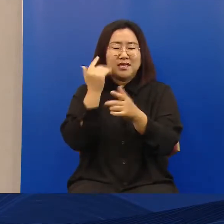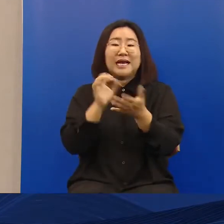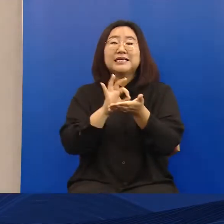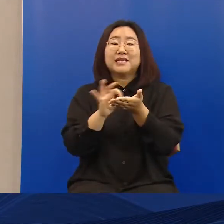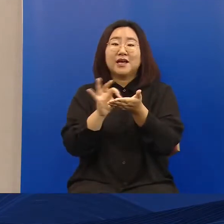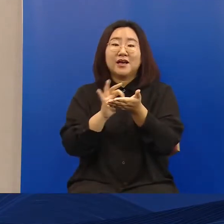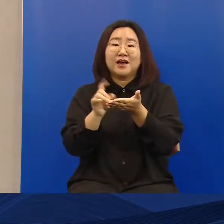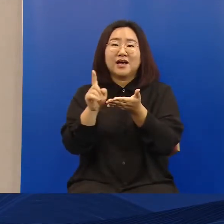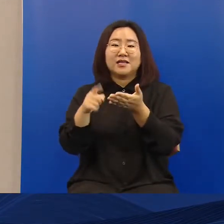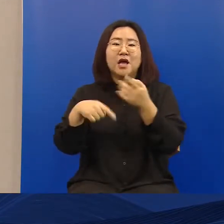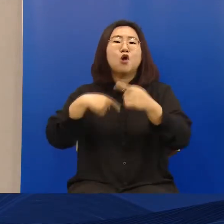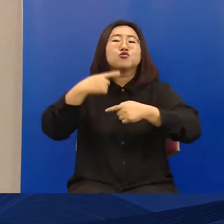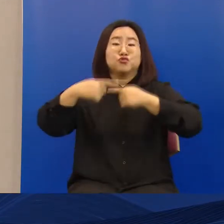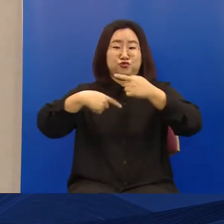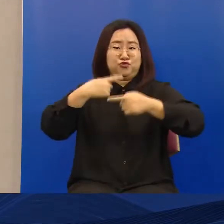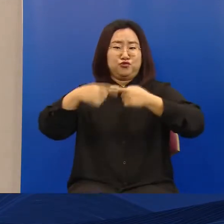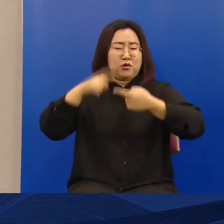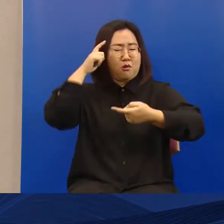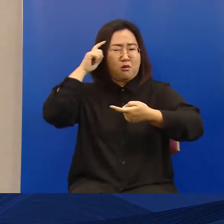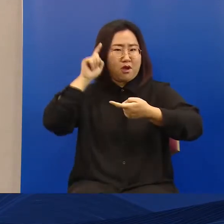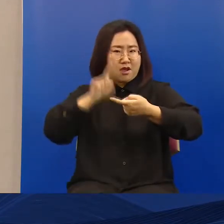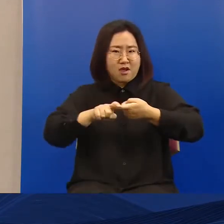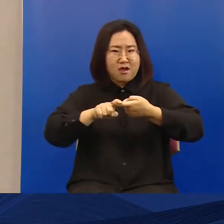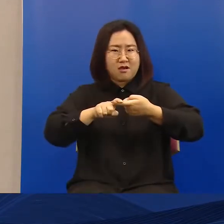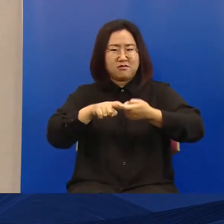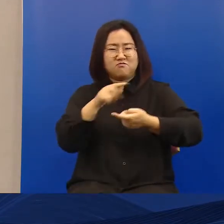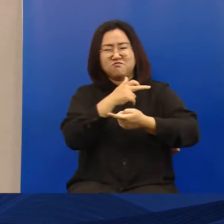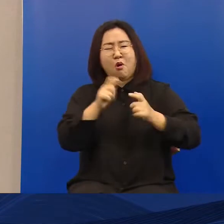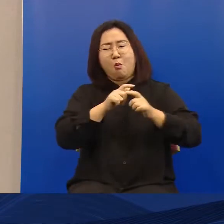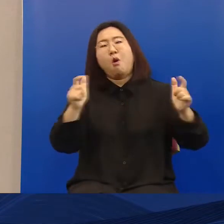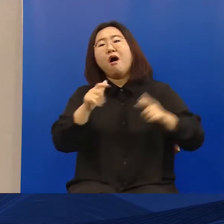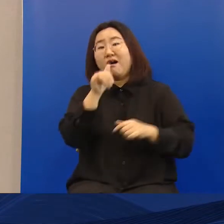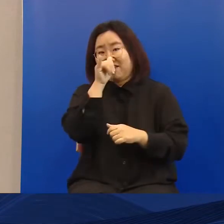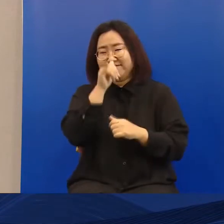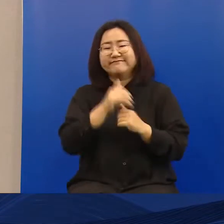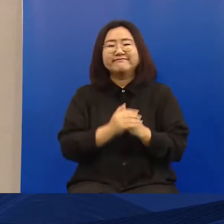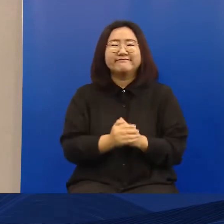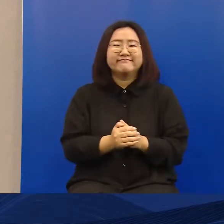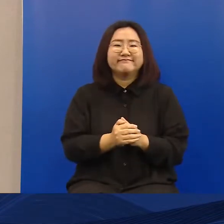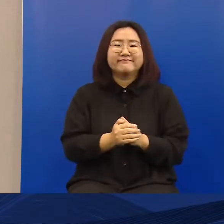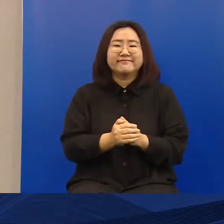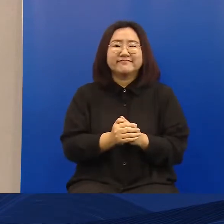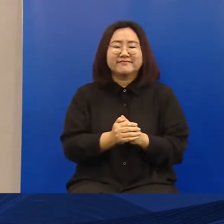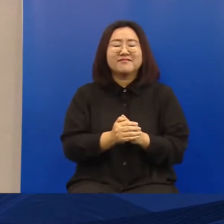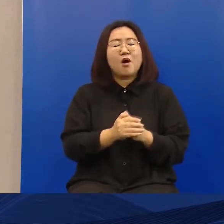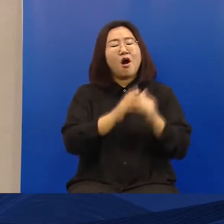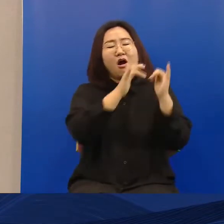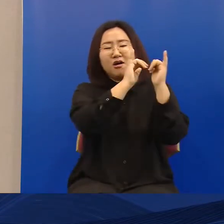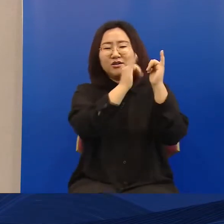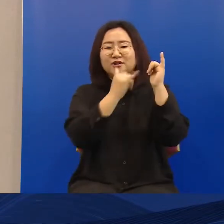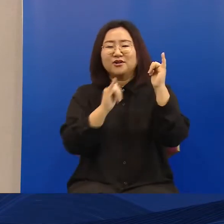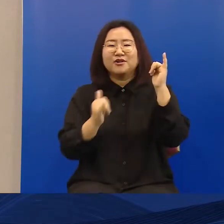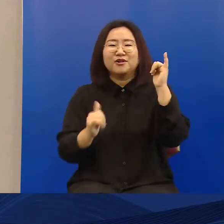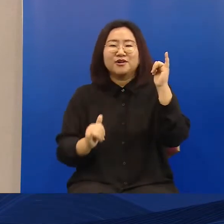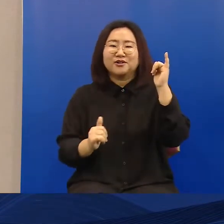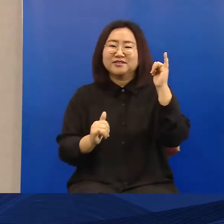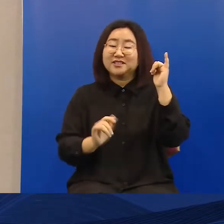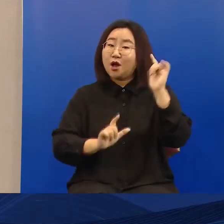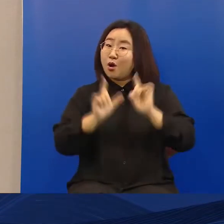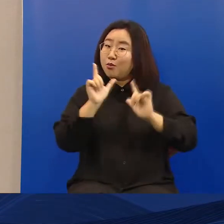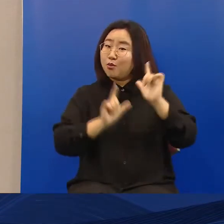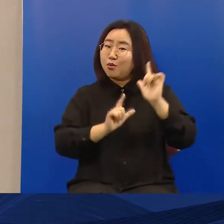있는 한국 수어에 대한 관심이 크게 정폭되었습니다. 참 역사의